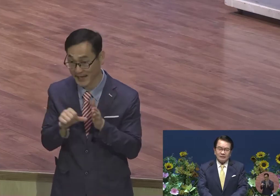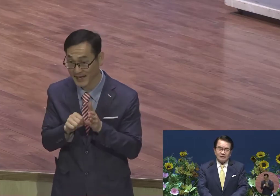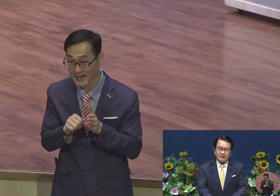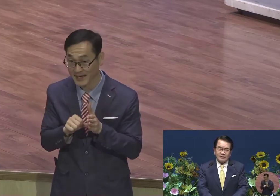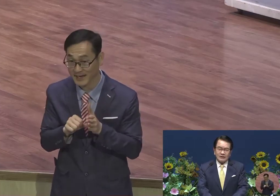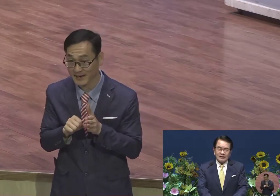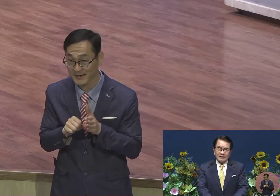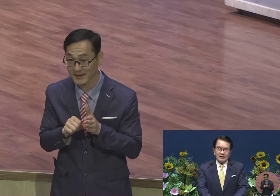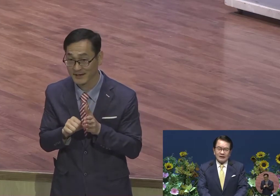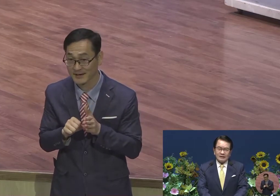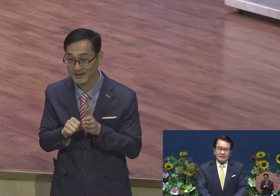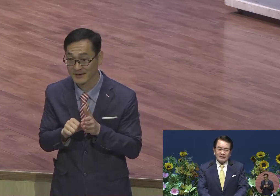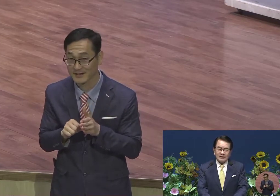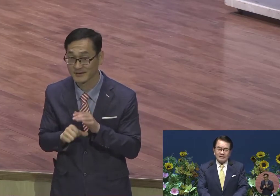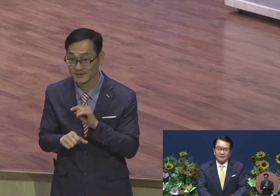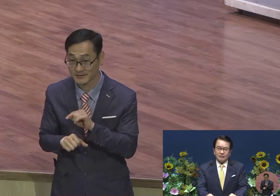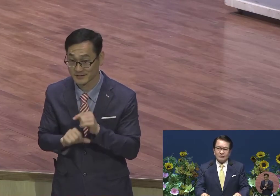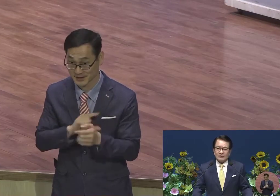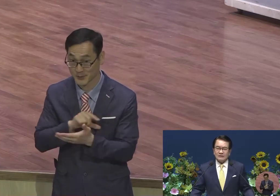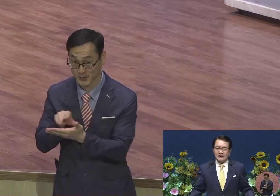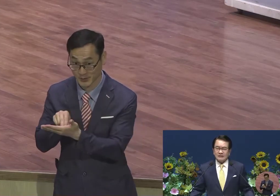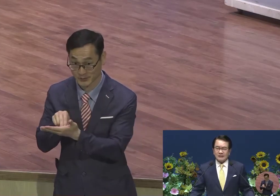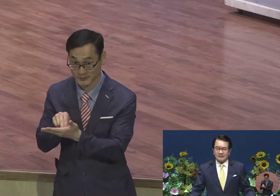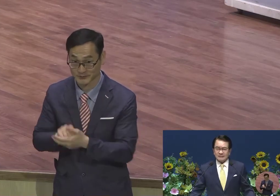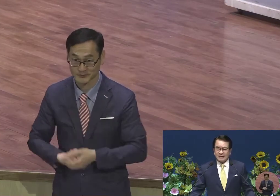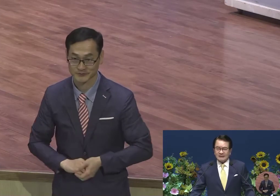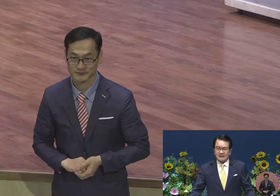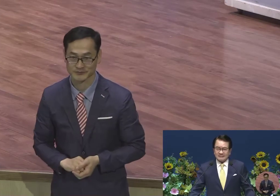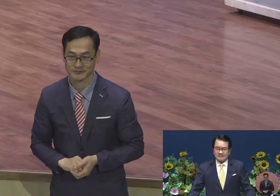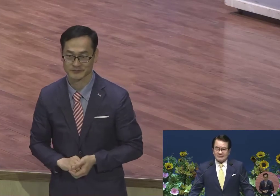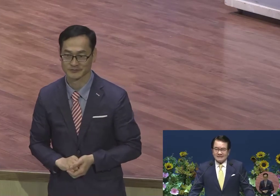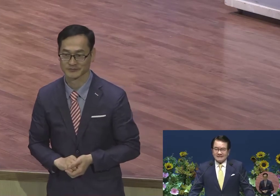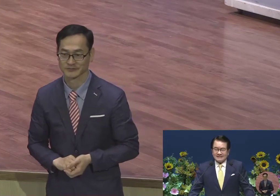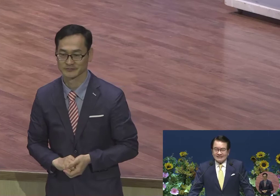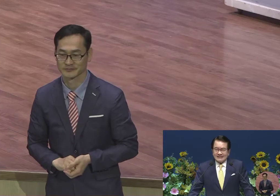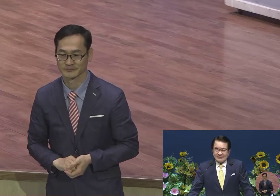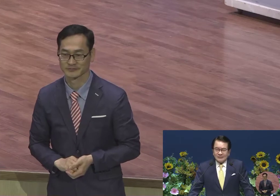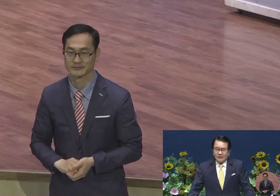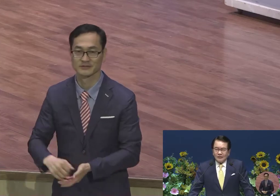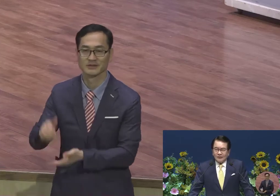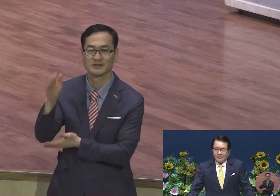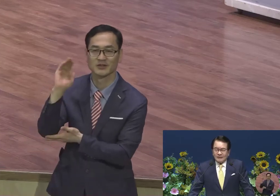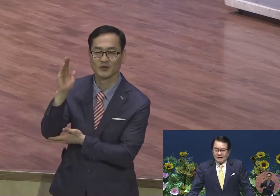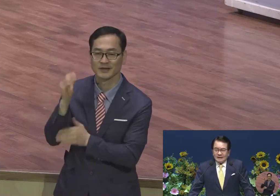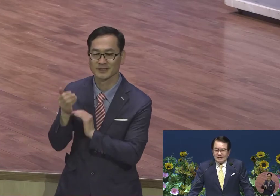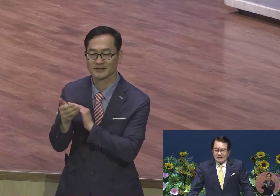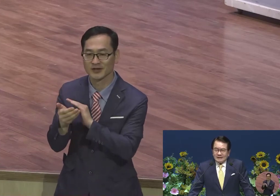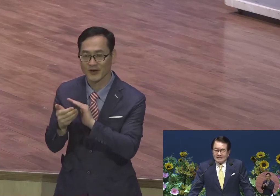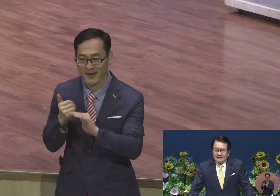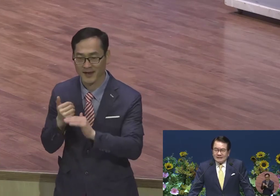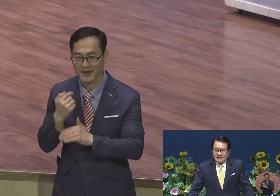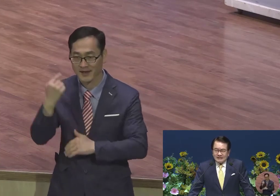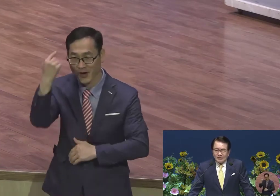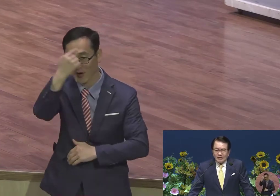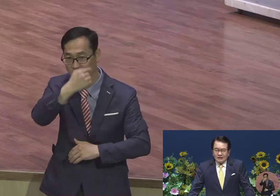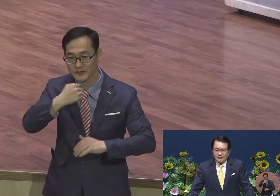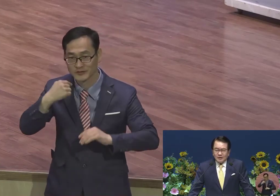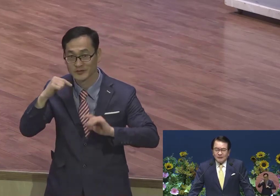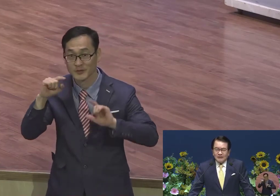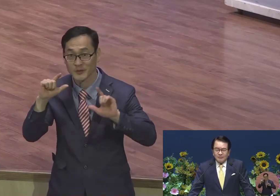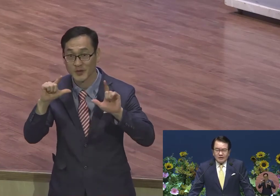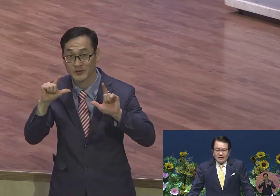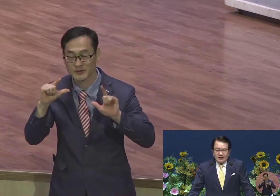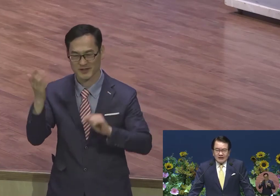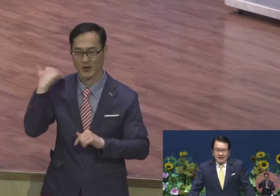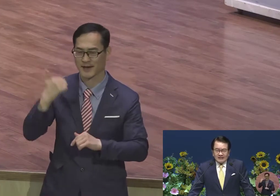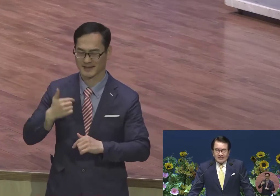제가 설교를 하기 전에 인상을 봤었는데, 인상을. 또, 전에 설교했던